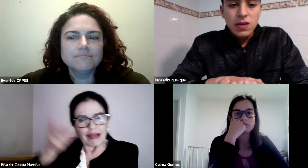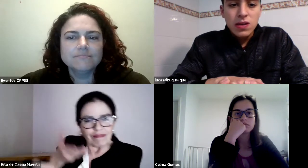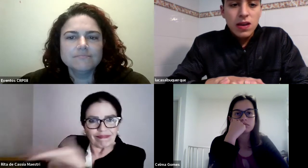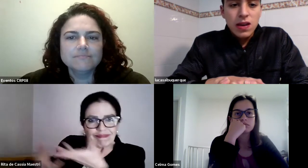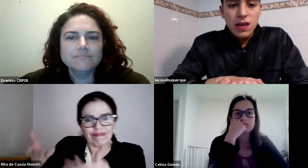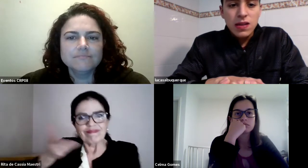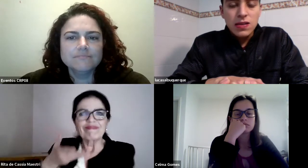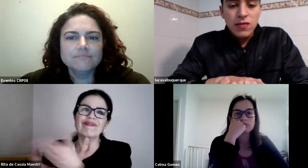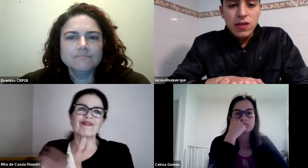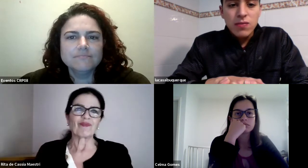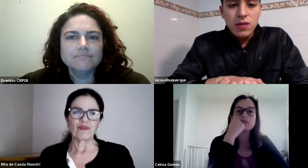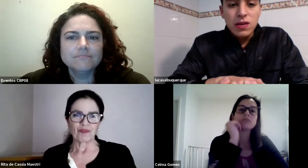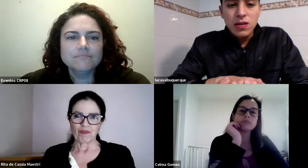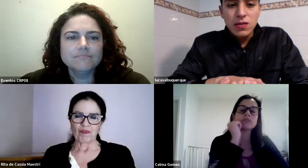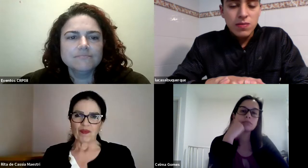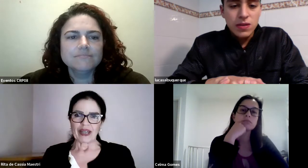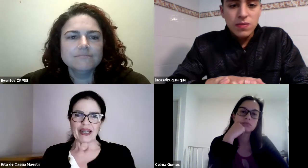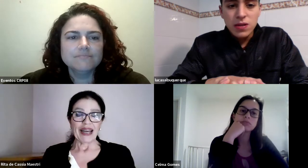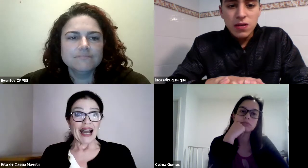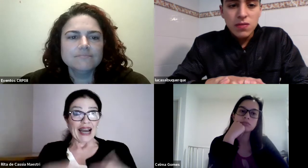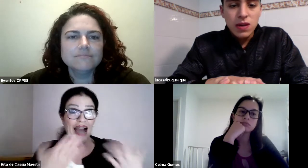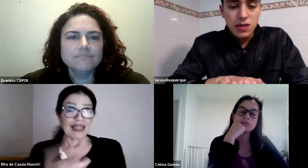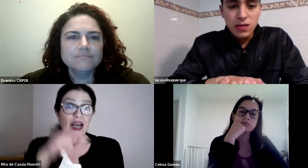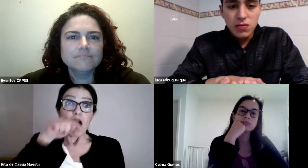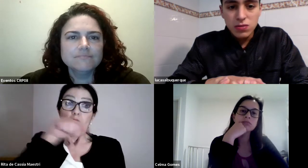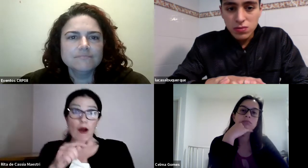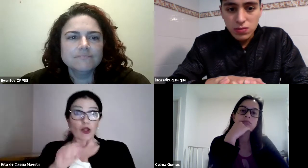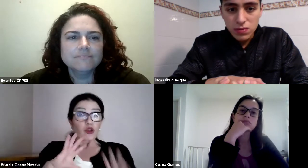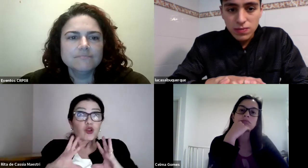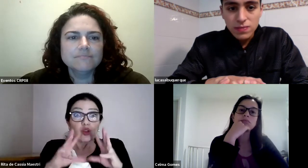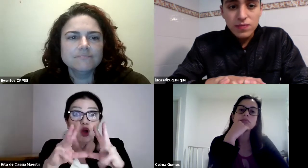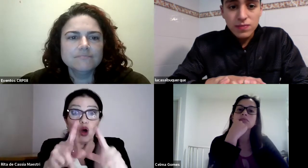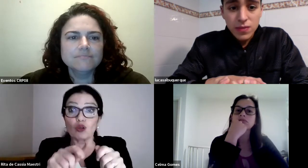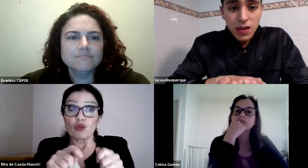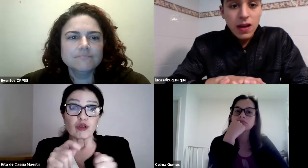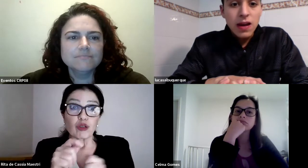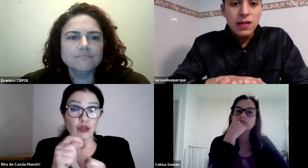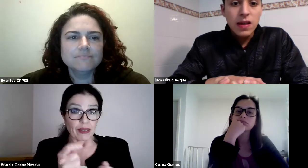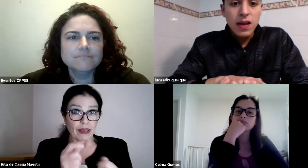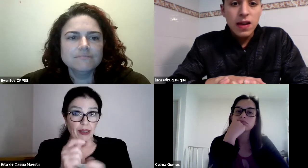psicólogos que estavam ainda mudando a sua percepção em relação ao surdo.